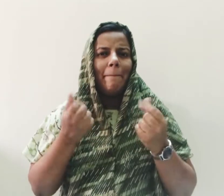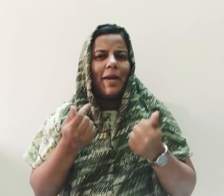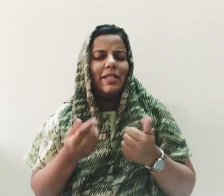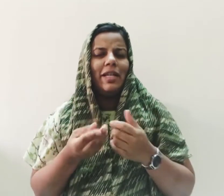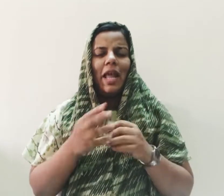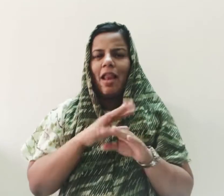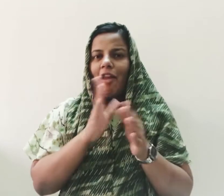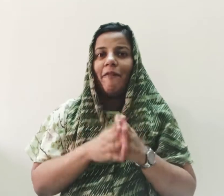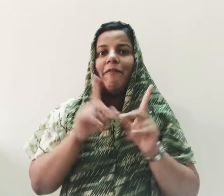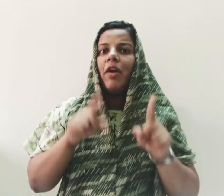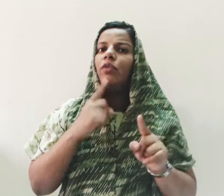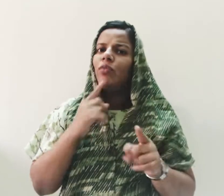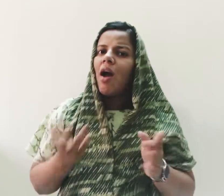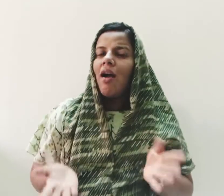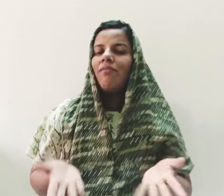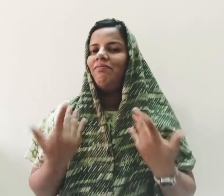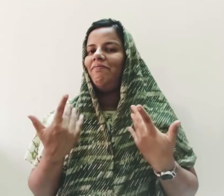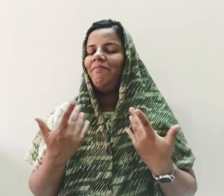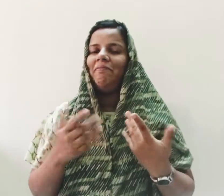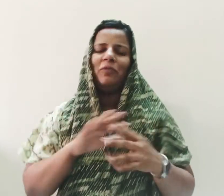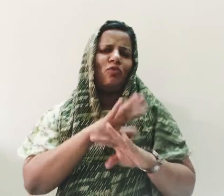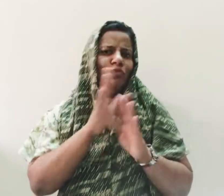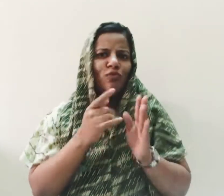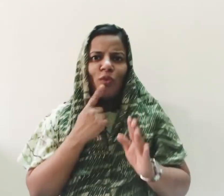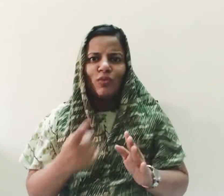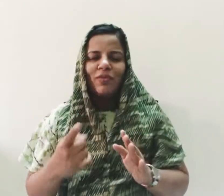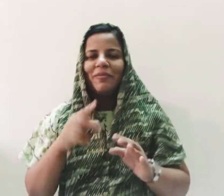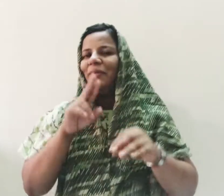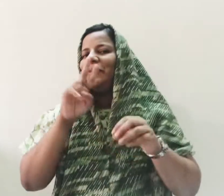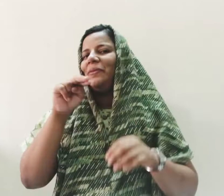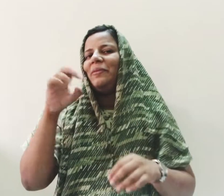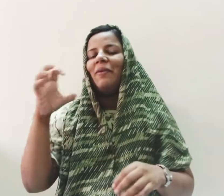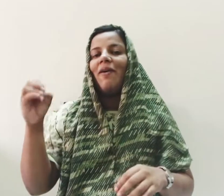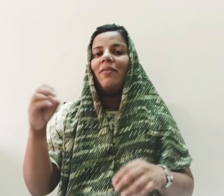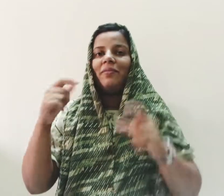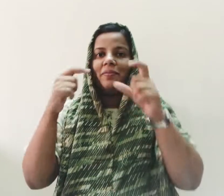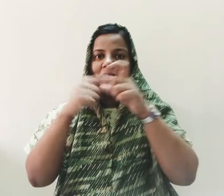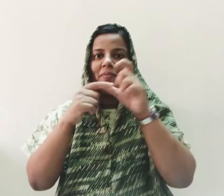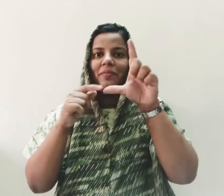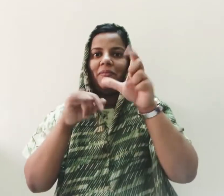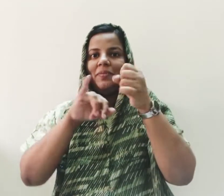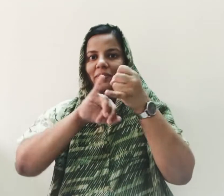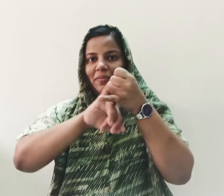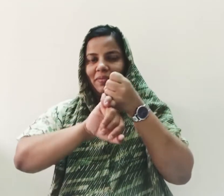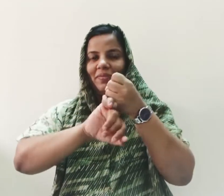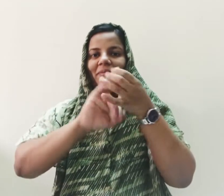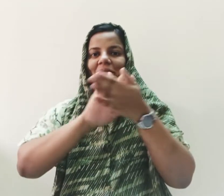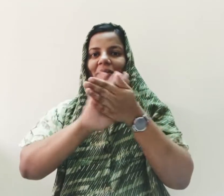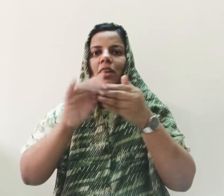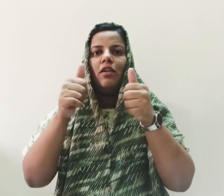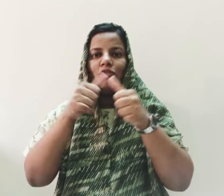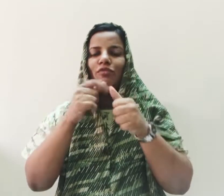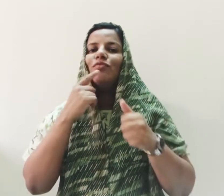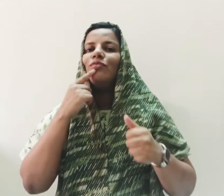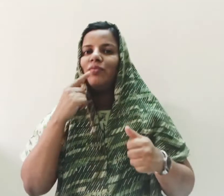സമ്പത്തിനെയും ധനത്തെയും മാനത്തെയും ഒക്കെ ചോദിക്കാം. ഏലീഷ അതൊന്നും ചോദിക്കാതെ ഏലീഷ ഏലിയാവിനോട് പറഞ്ഞു, ഞാൻ വേറെ ഒന്നുമല്ല ചോദിക്കുന്നത്,